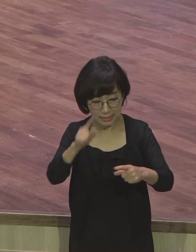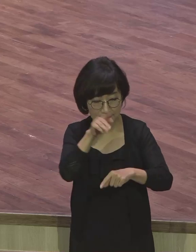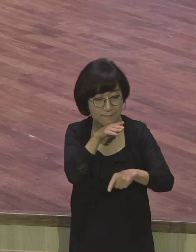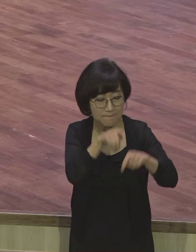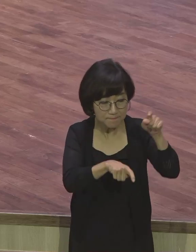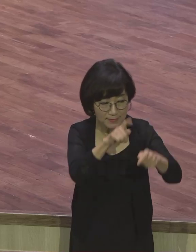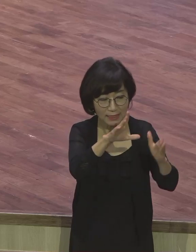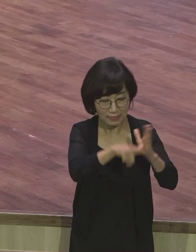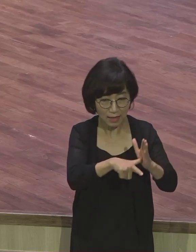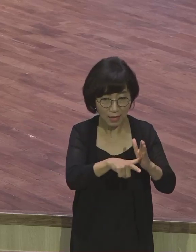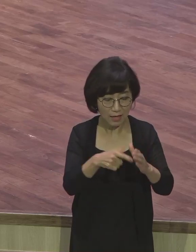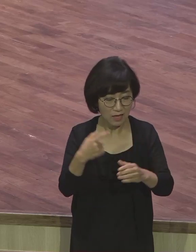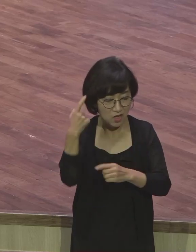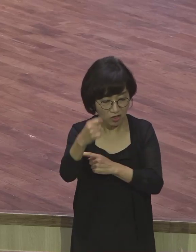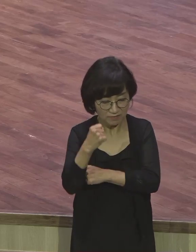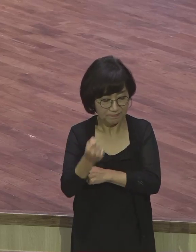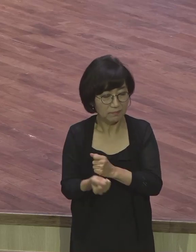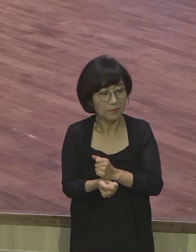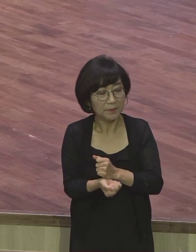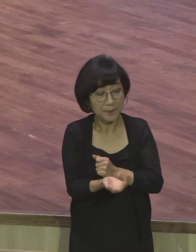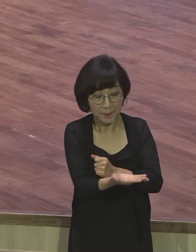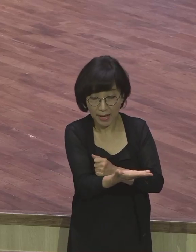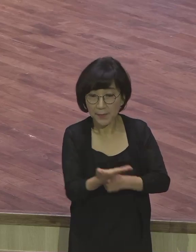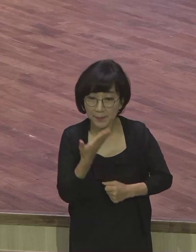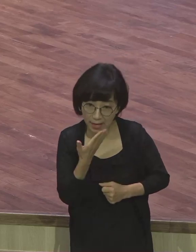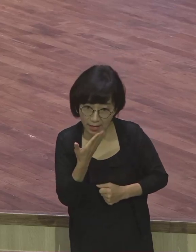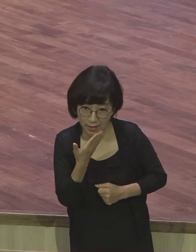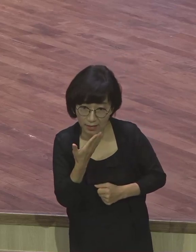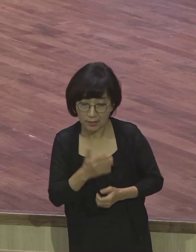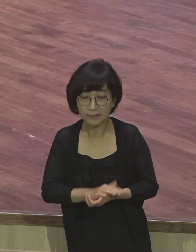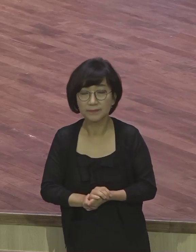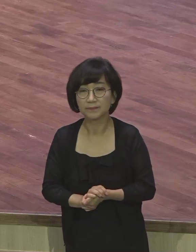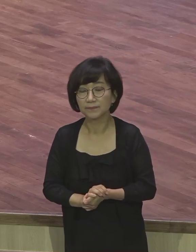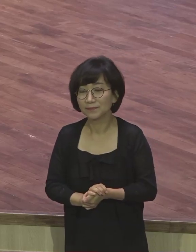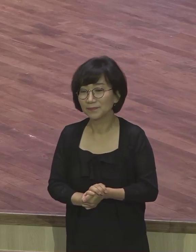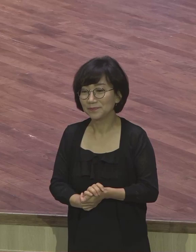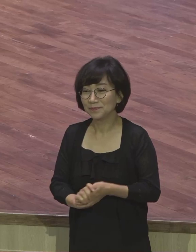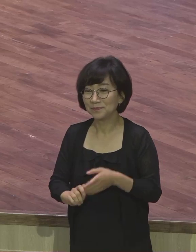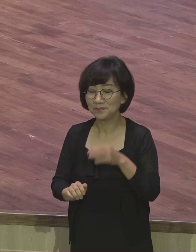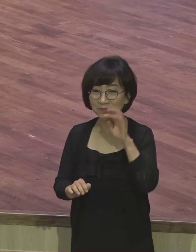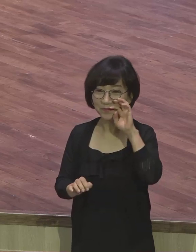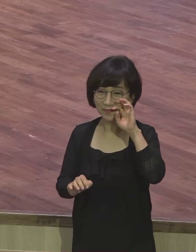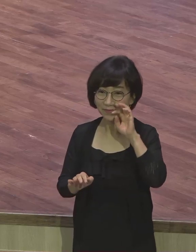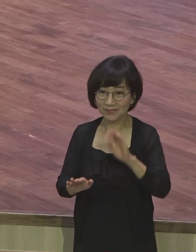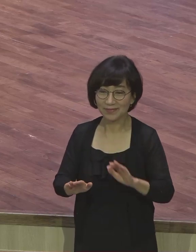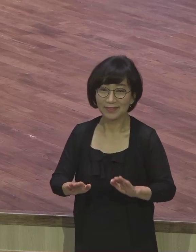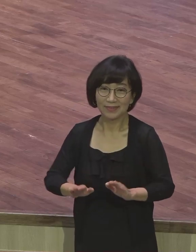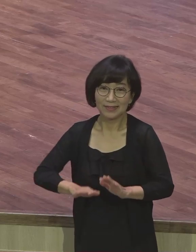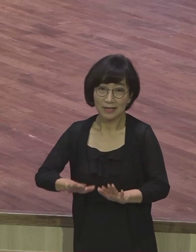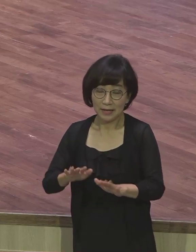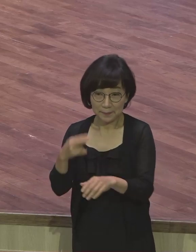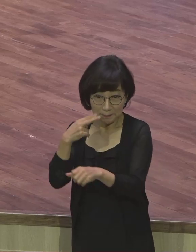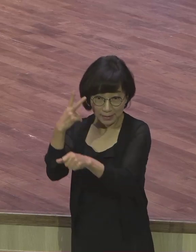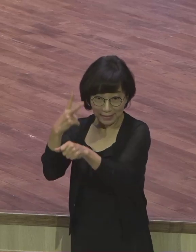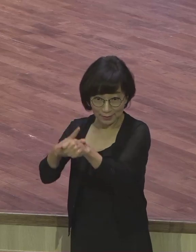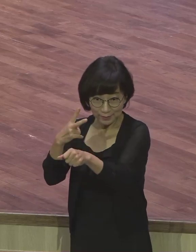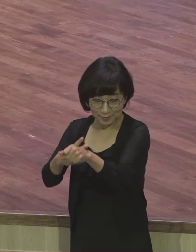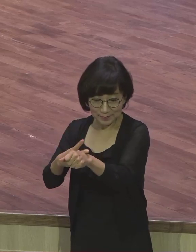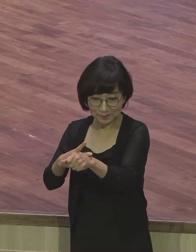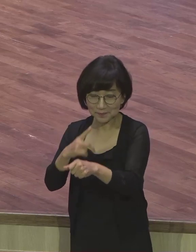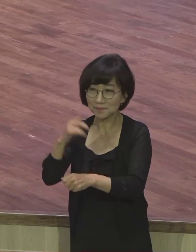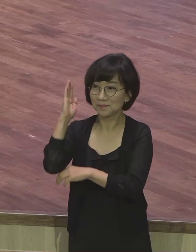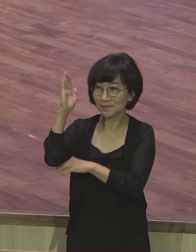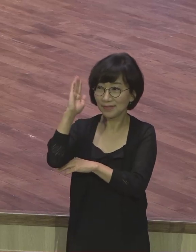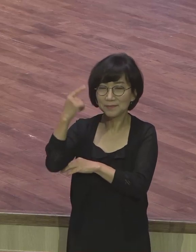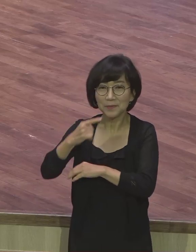바울의 강조예요. 사도 바울이 계속해서 이어지는 말씀, 오늘 본문 말씀부터요.